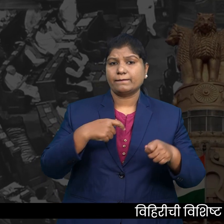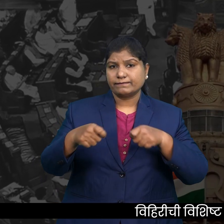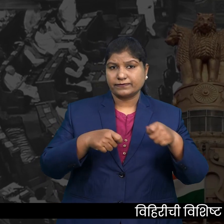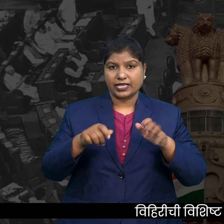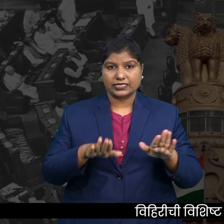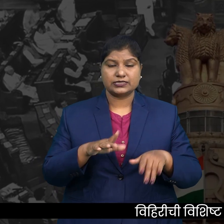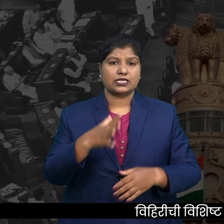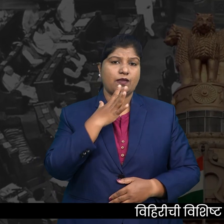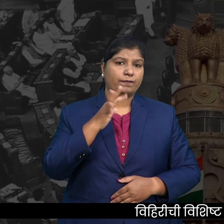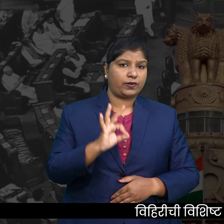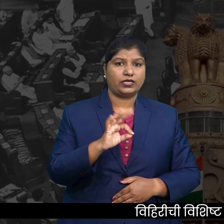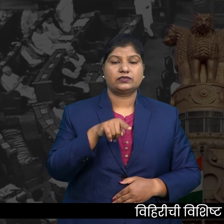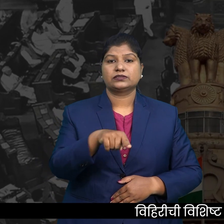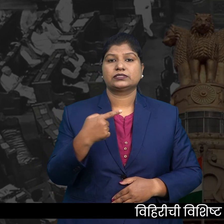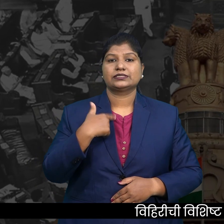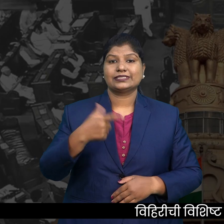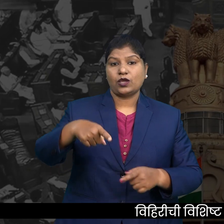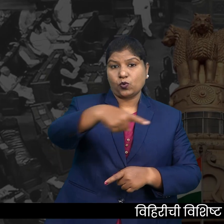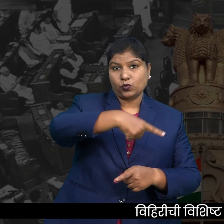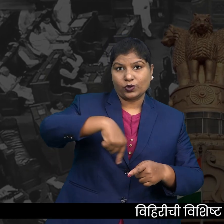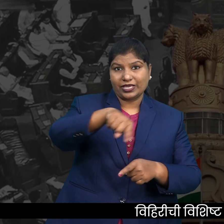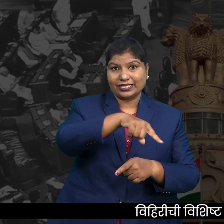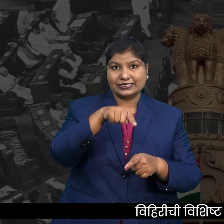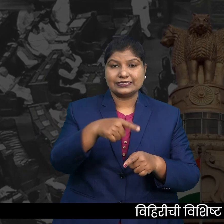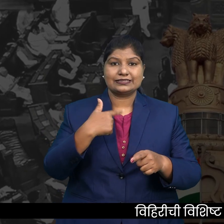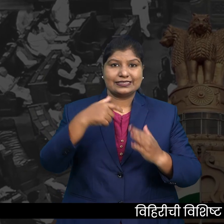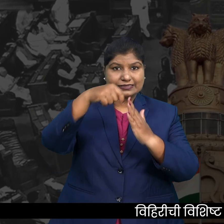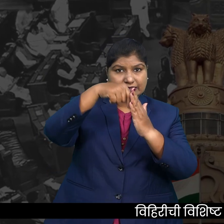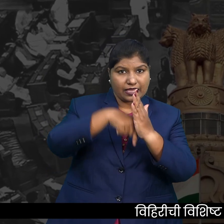विहिरीच्या विशिष्ट खोली आणि अंतर राखा.